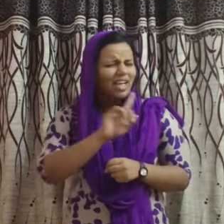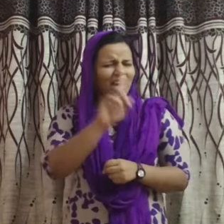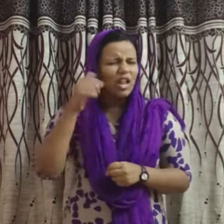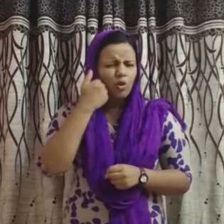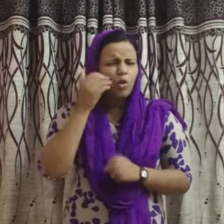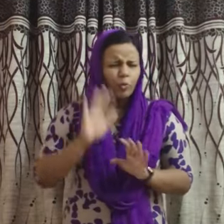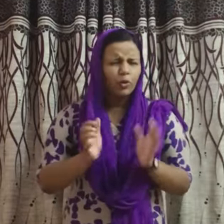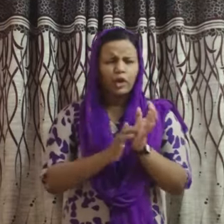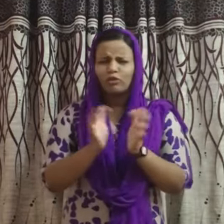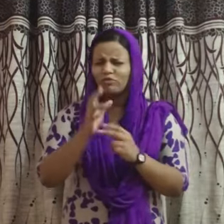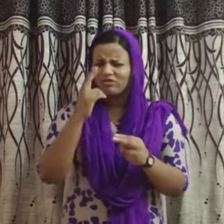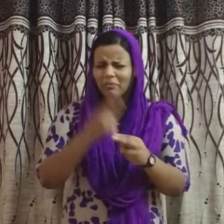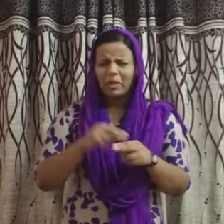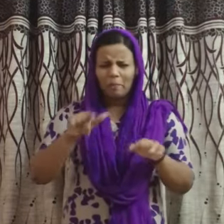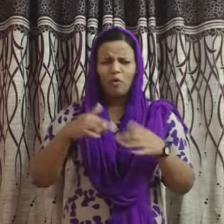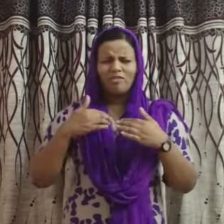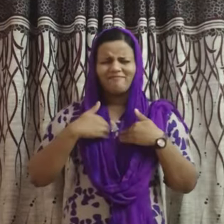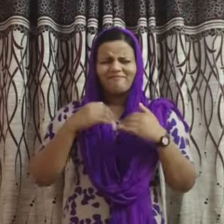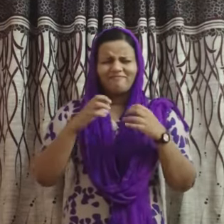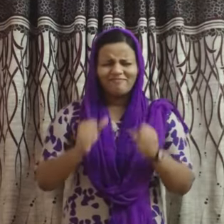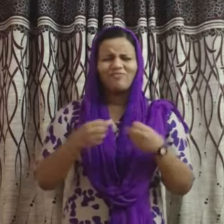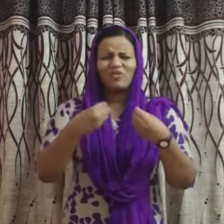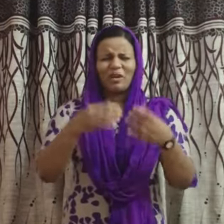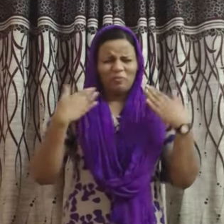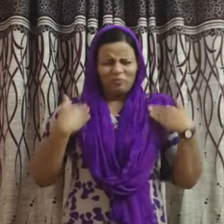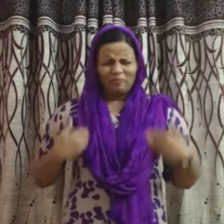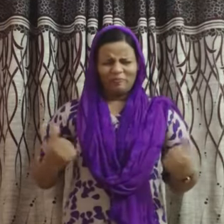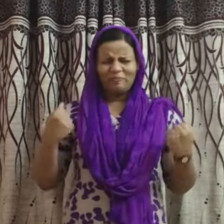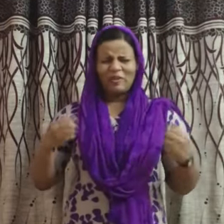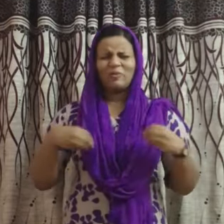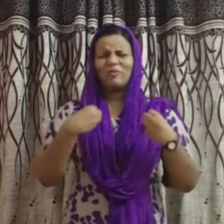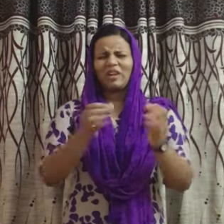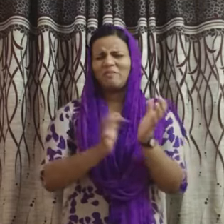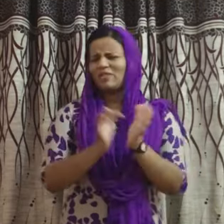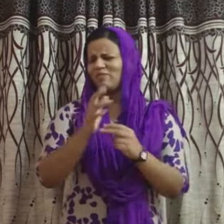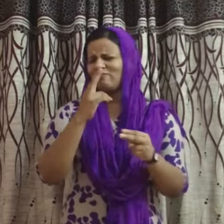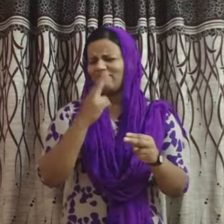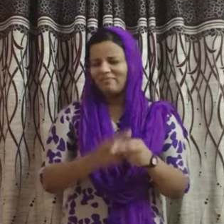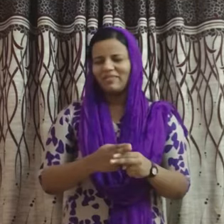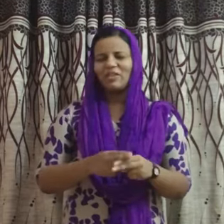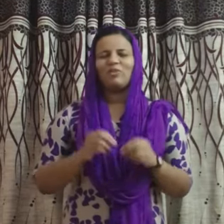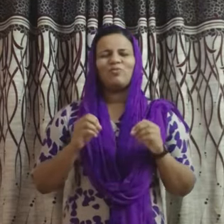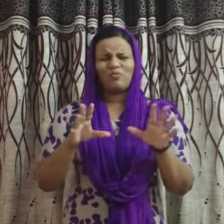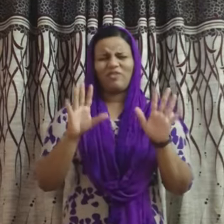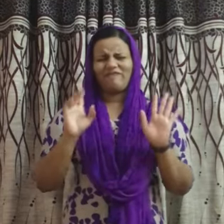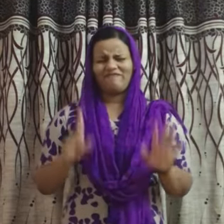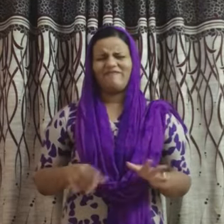യേശു ക്രിസ്തുവിൻ്റെ നാമത്തിൽ അവർ സൗഖ്യമാകട്ടെ. പൂർണ്ണ ആരോഗ്യം യേശുവിൻ നാമത്തിൽ ഉണ്ടാകട്ടെ. പ്രത്യേകിച്ച്